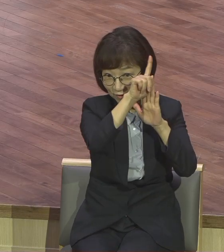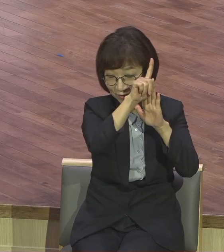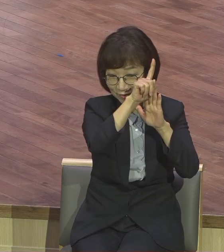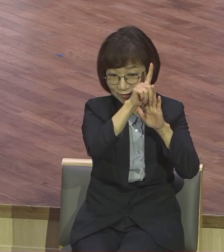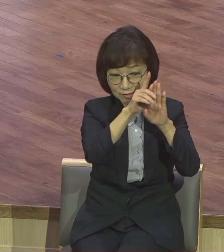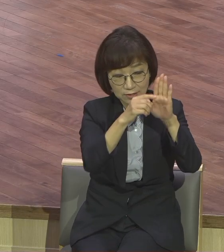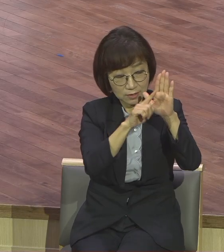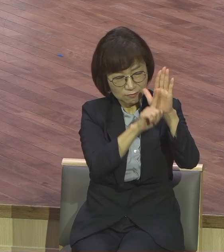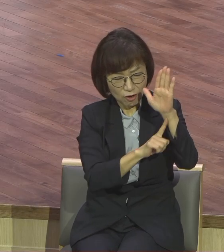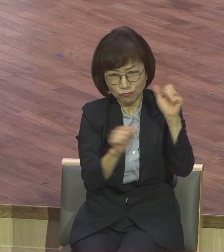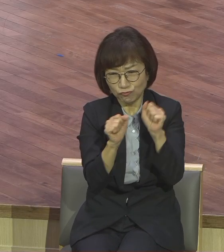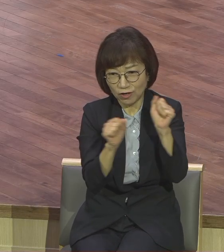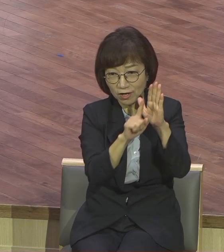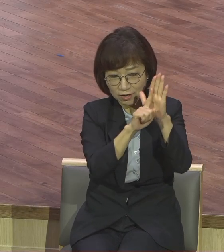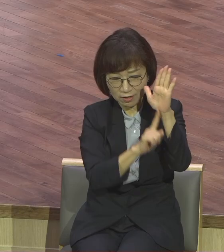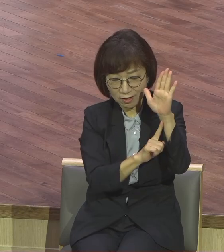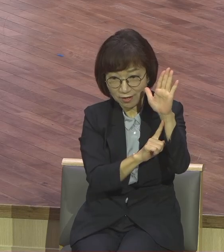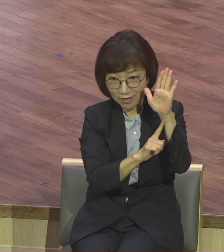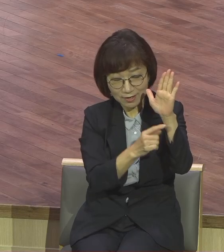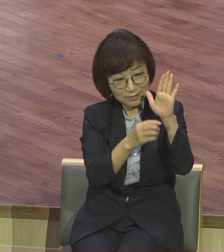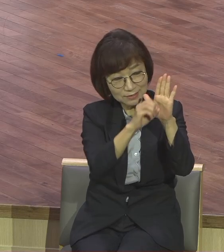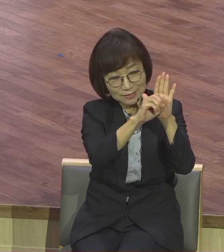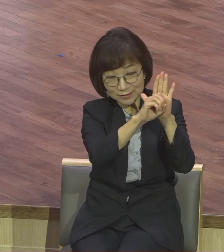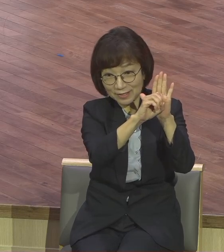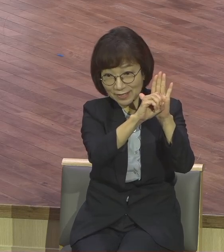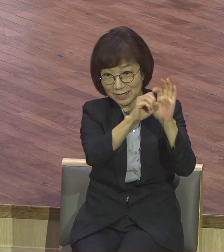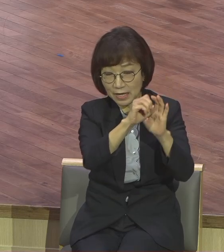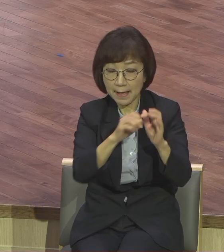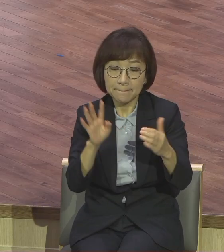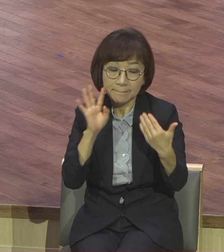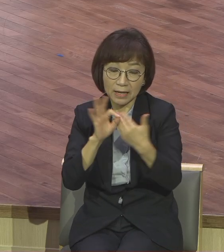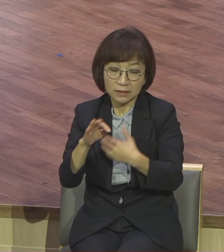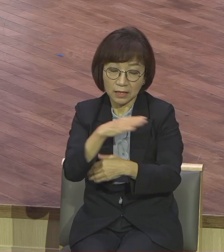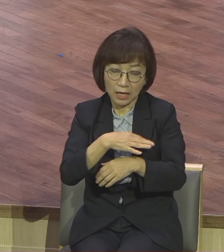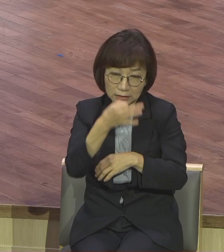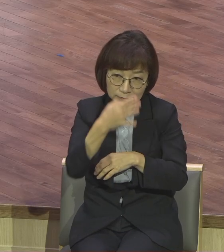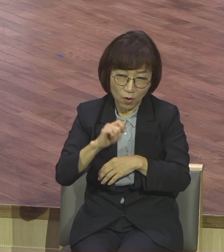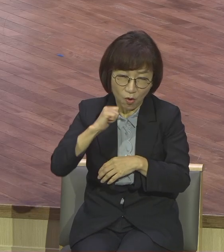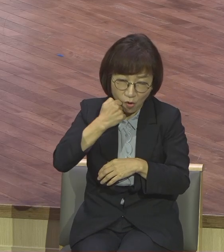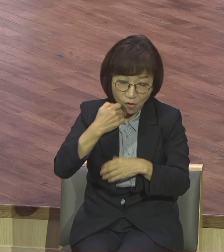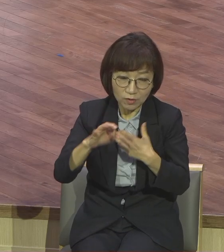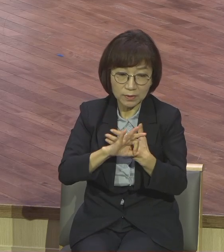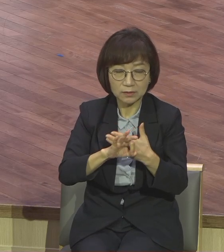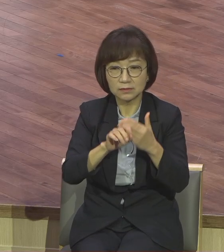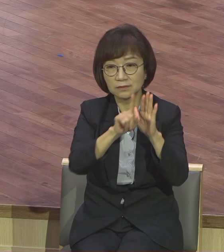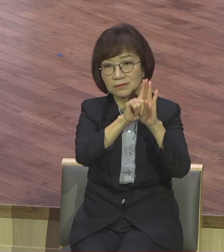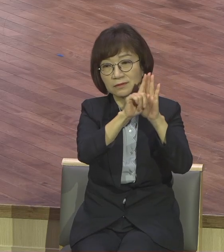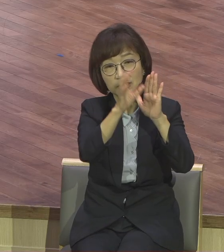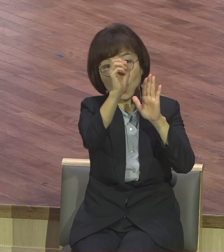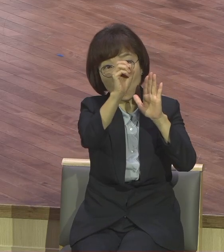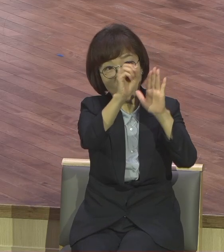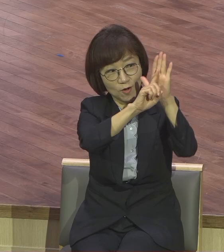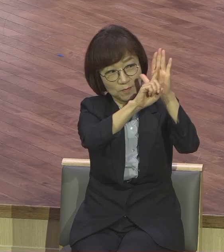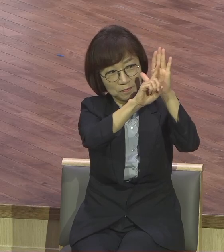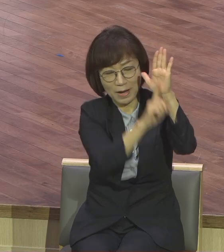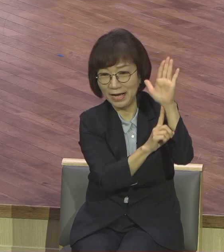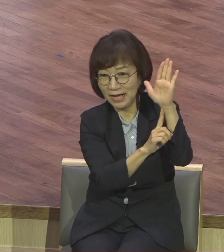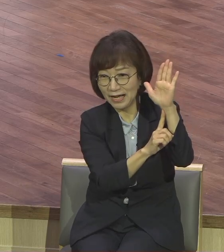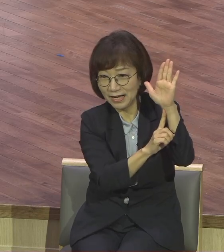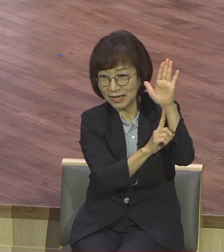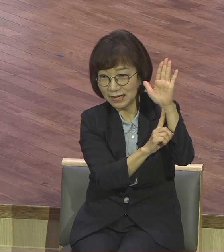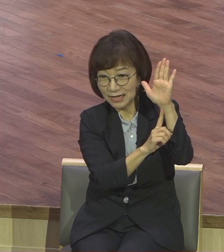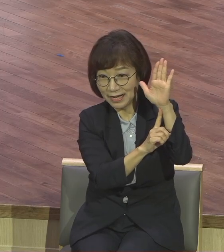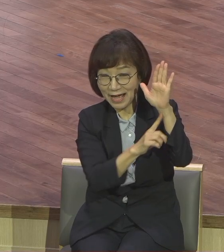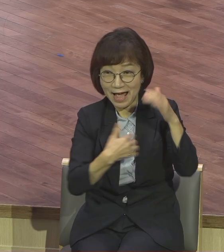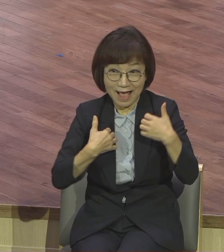심리적으로 힘든 정도를 영하 온도라, 만족도, 만족한다, 만족스러운